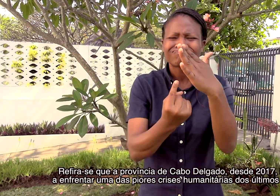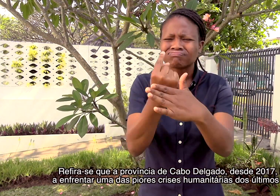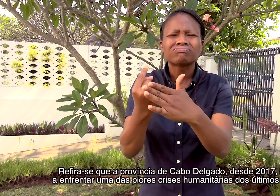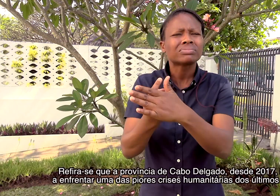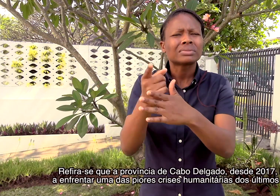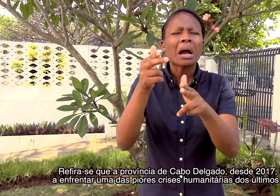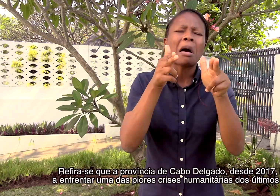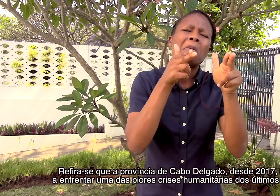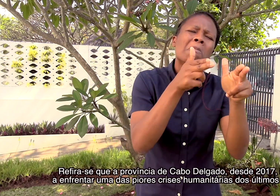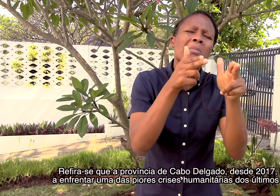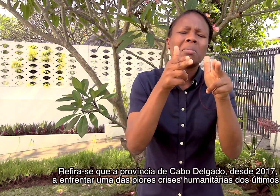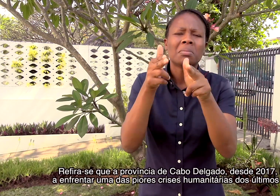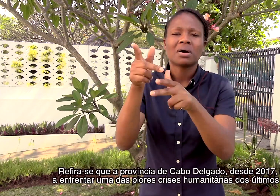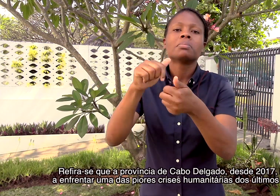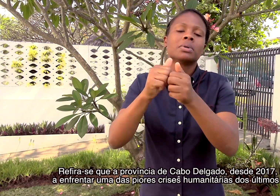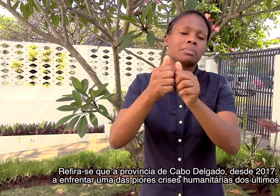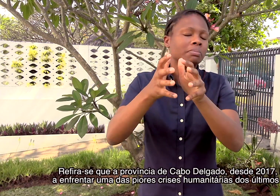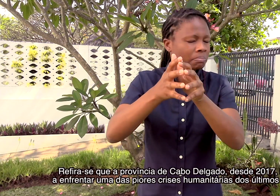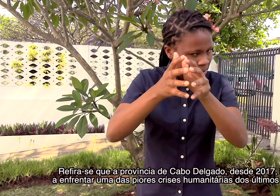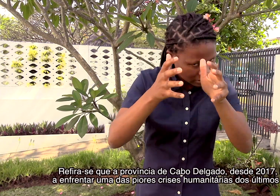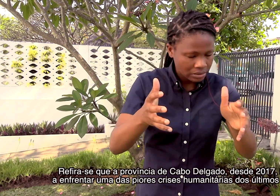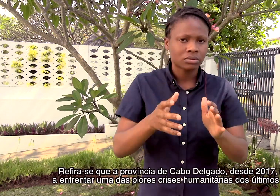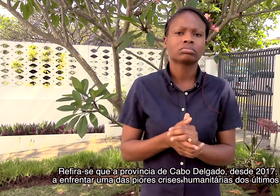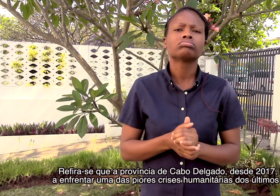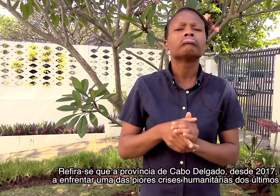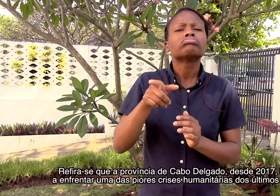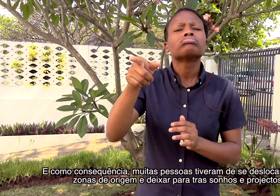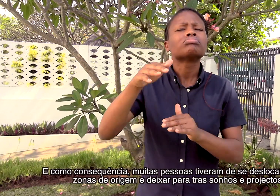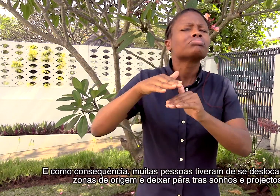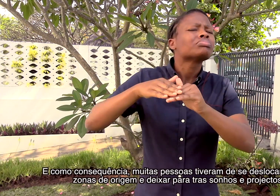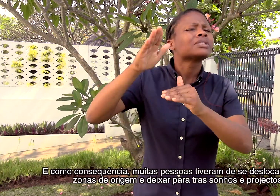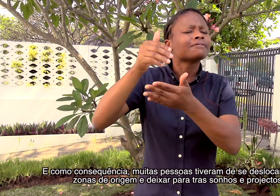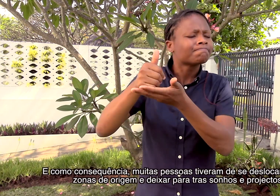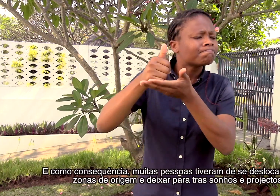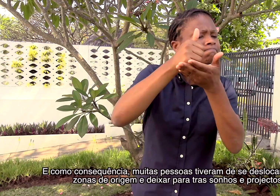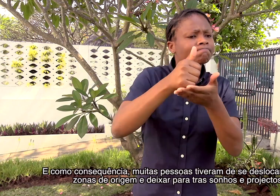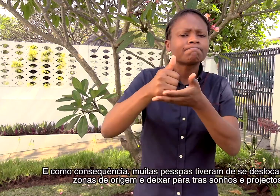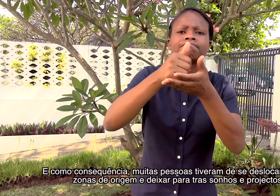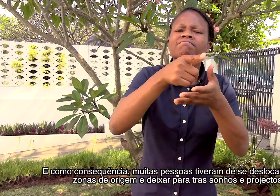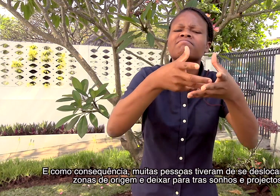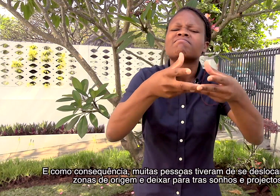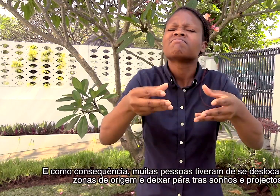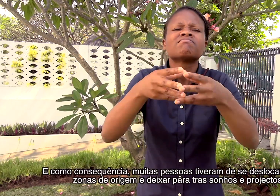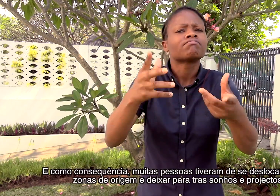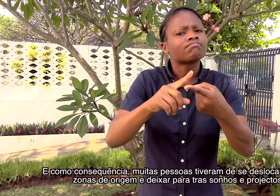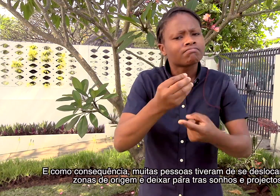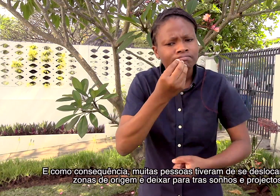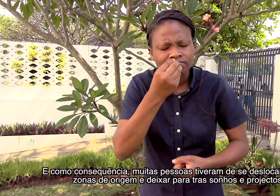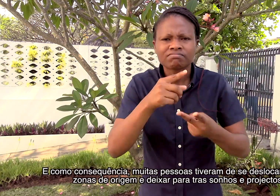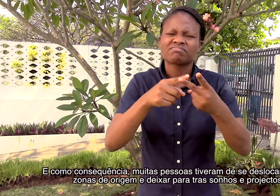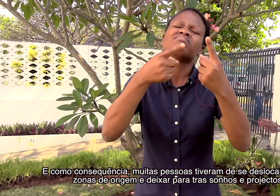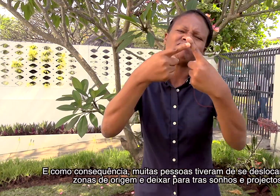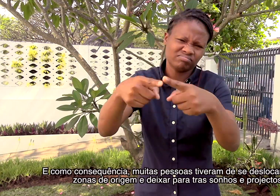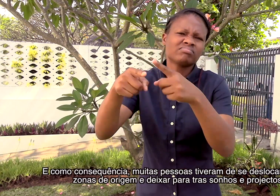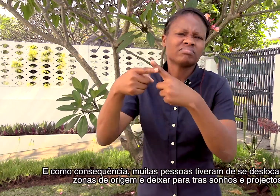Refere-se que a província de Cabo Delgado, desde 2017, está a enfrentar uma das piores crises humanitárias dos últimos